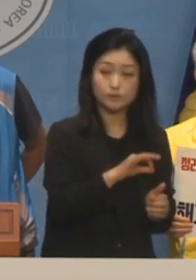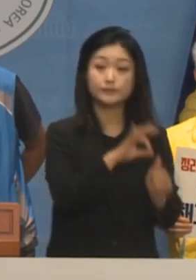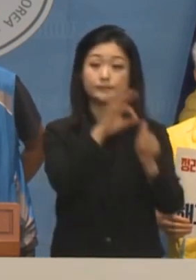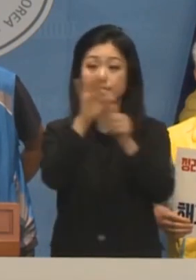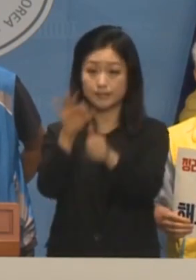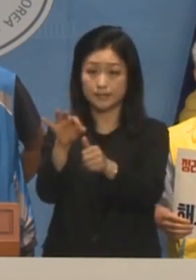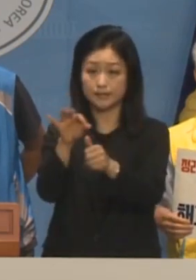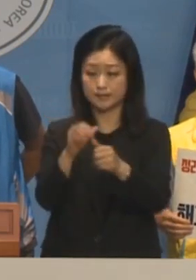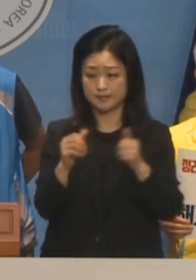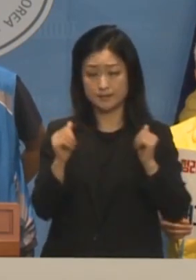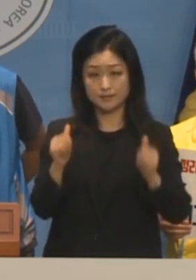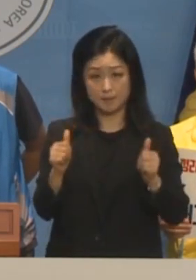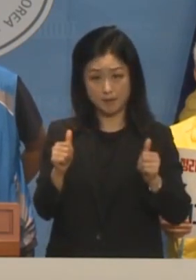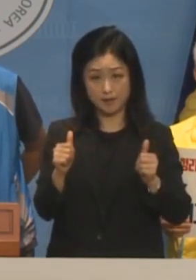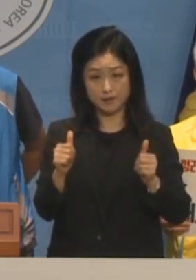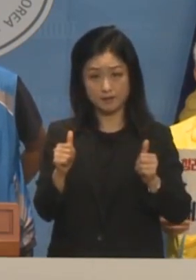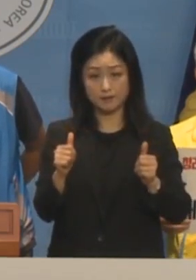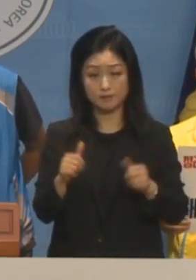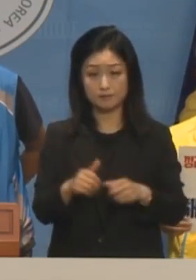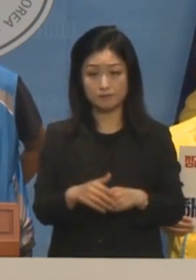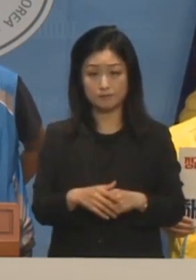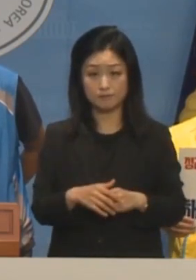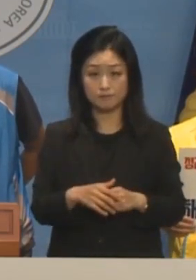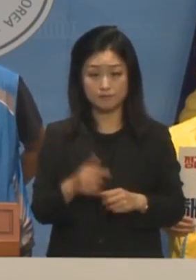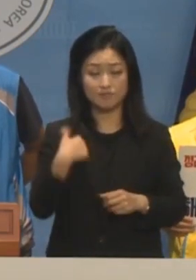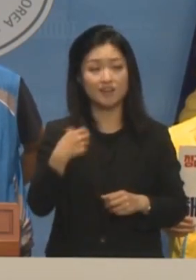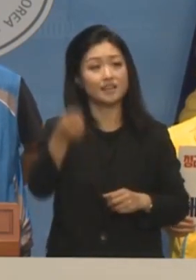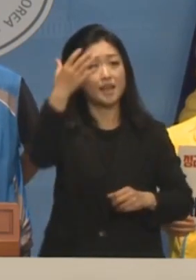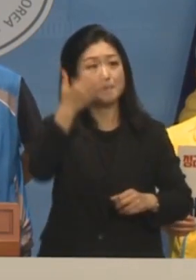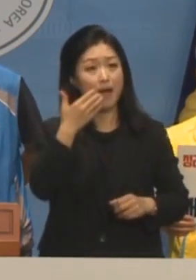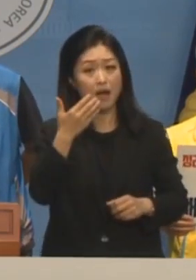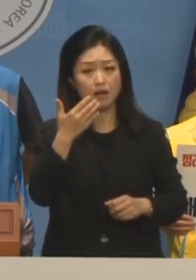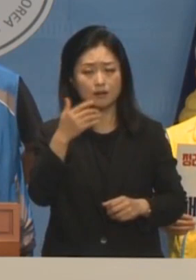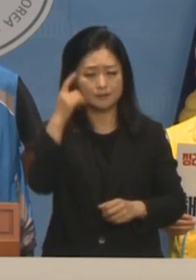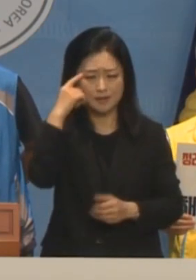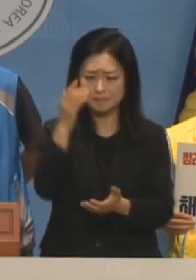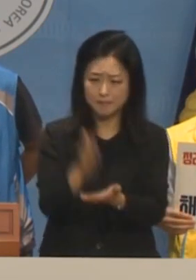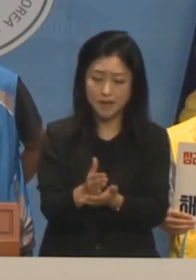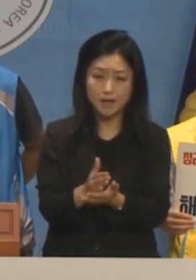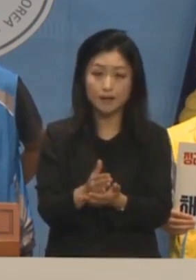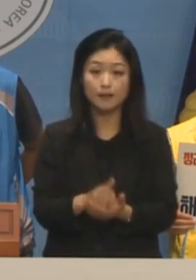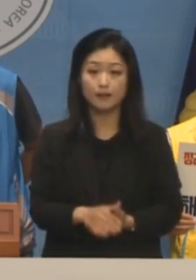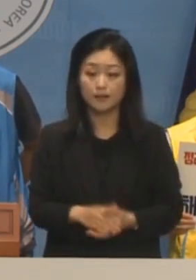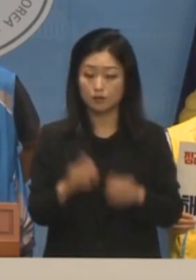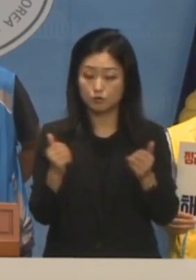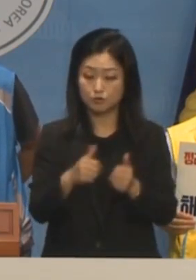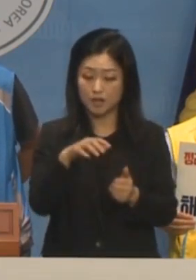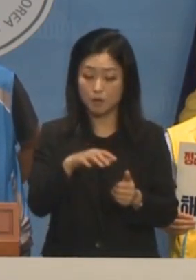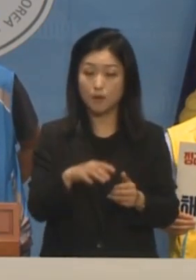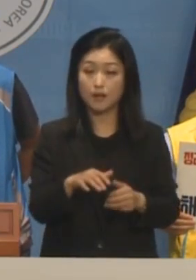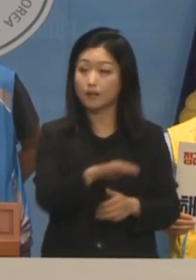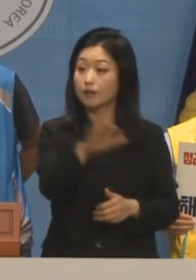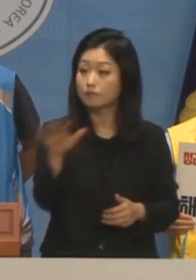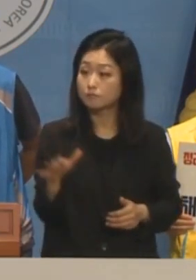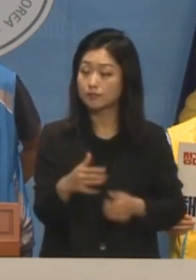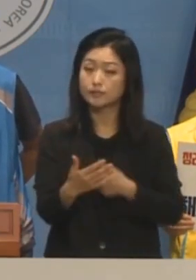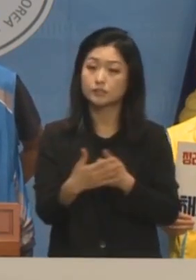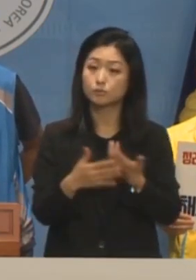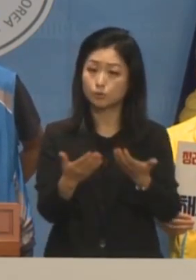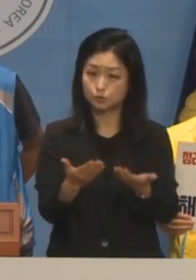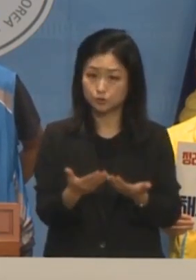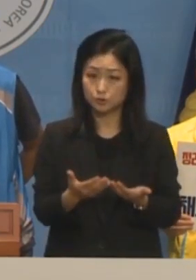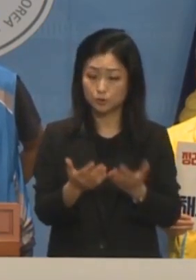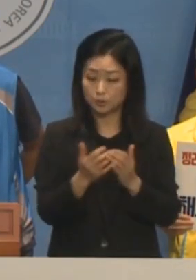법적 판결로만 그냥 끝날 것이라는 생각하지 않도록 국회와 모든 사회에서